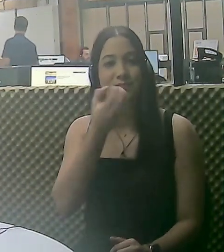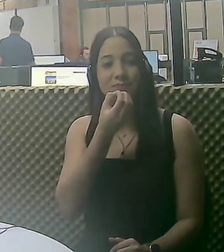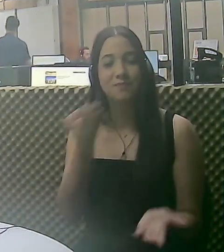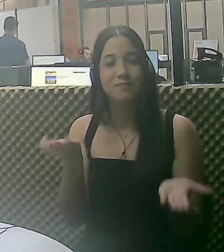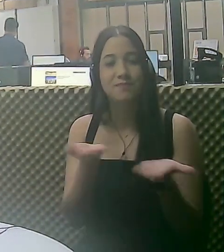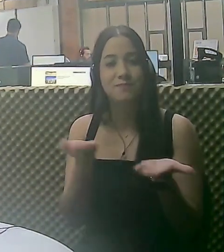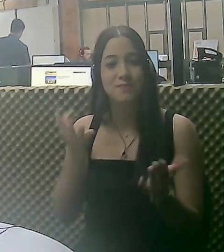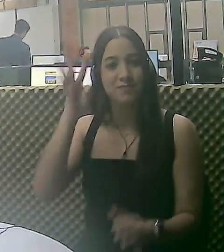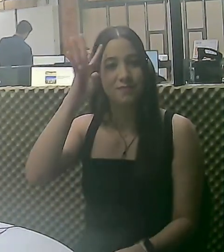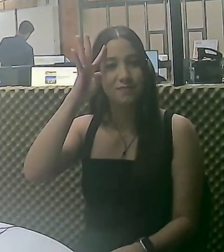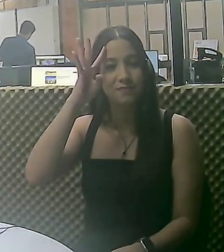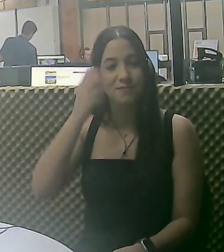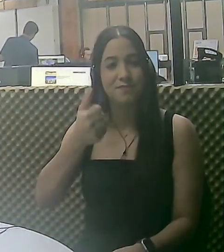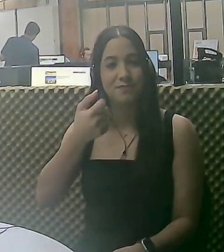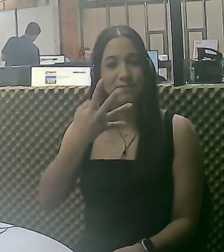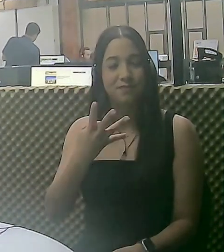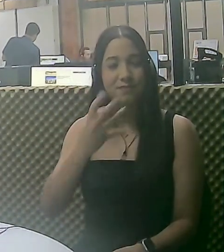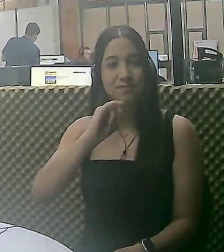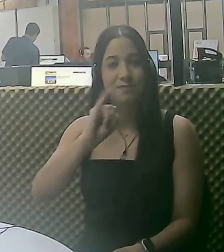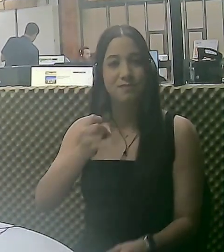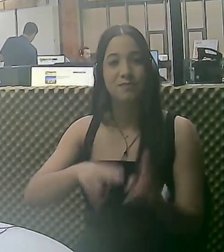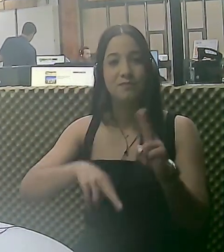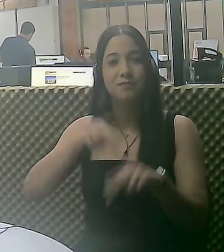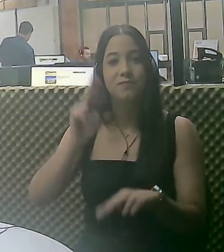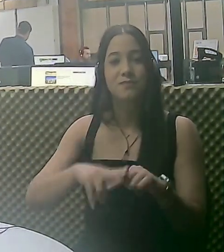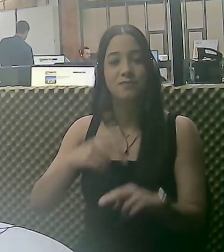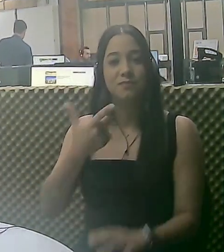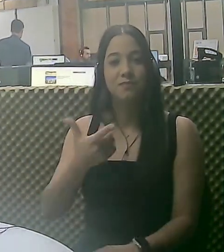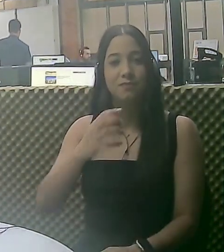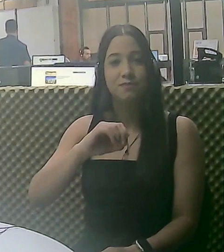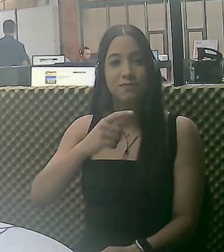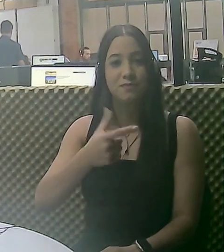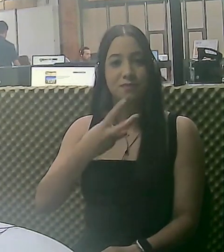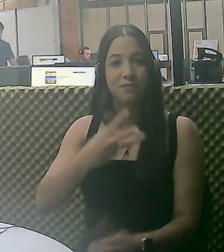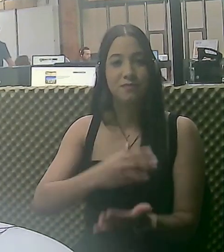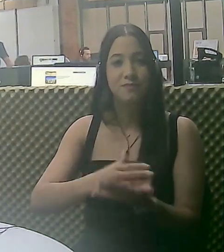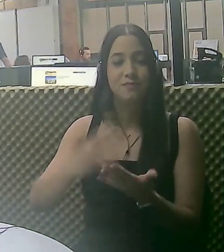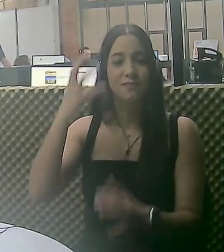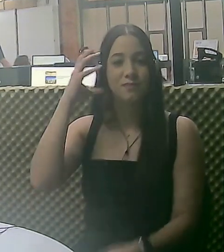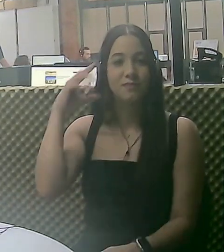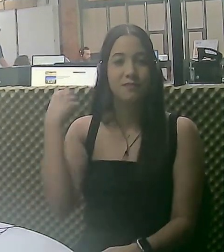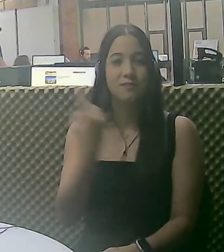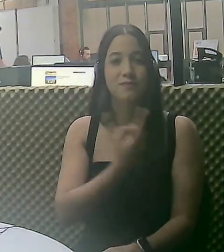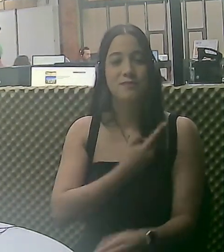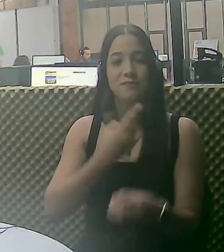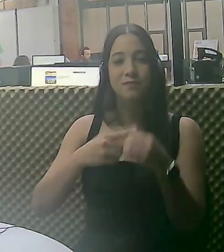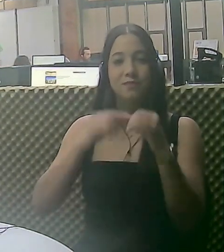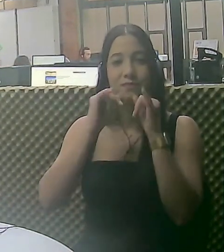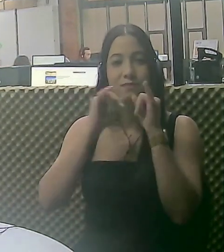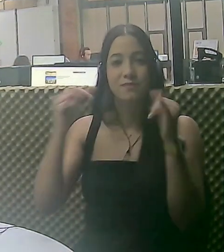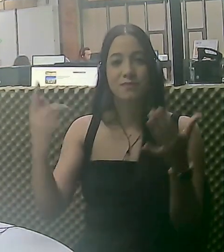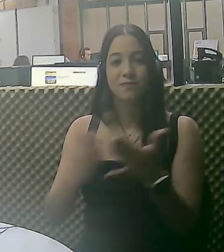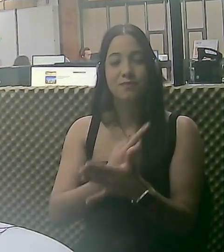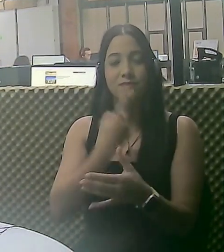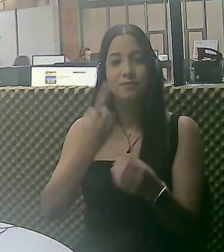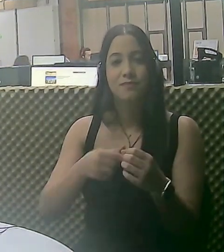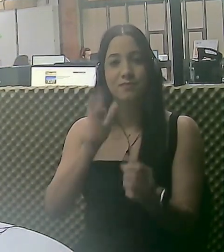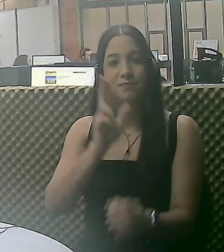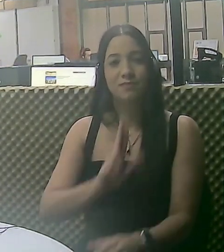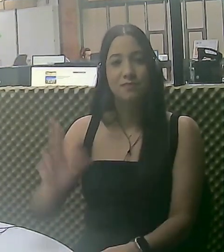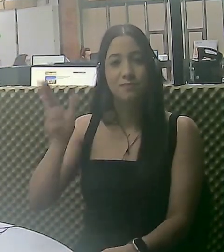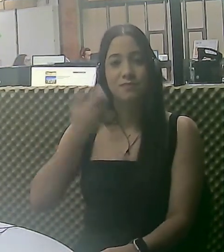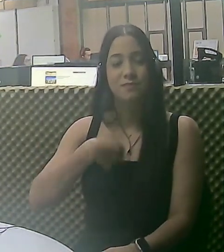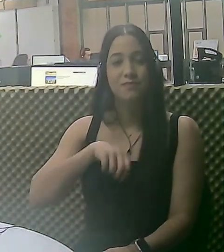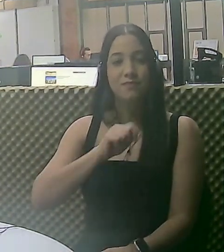Olá, hoje é quarta-feira, dia 14 de junho de 2023. Está no ar a Rádio Nossa Cidade com um boletim de notícias sobre o que de fato acontece